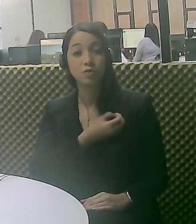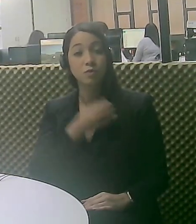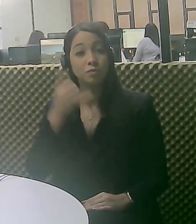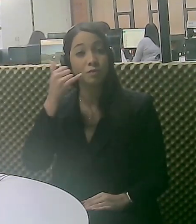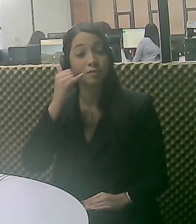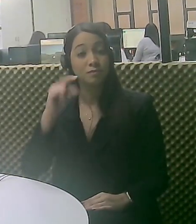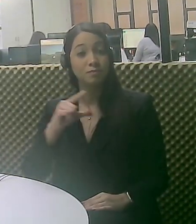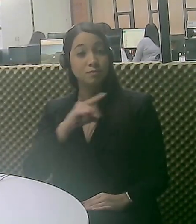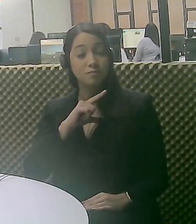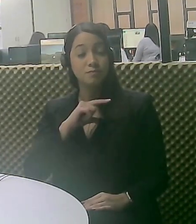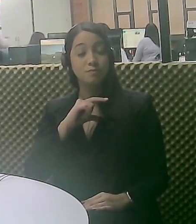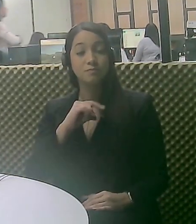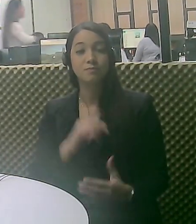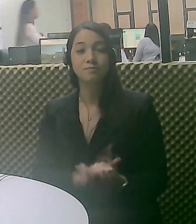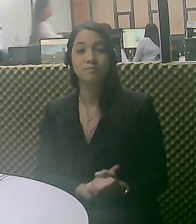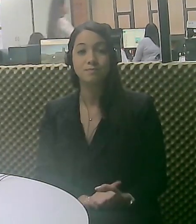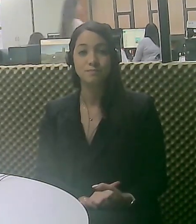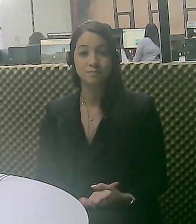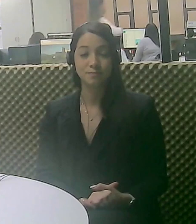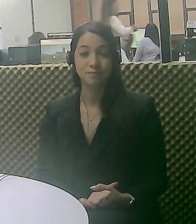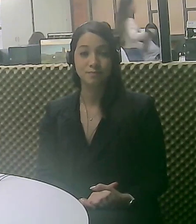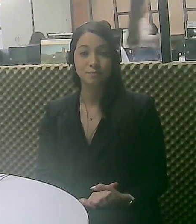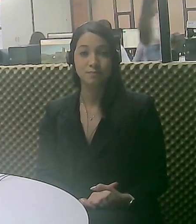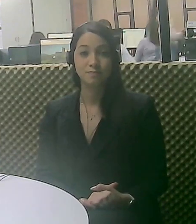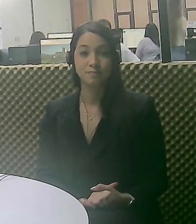que está aparecendo em algum lugar aqui na tela.